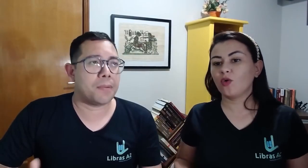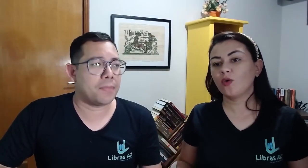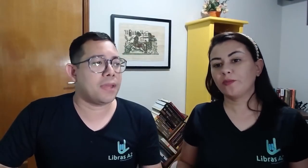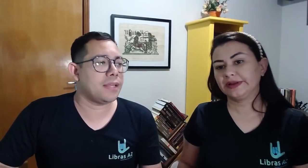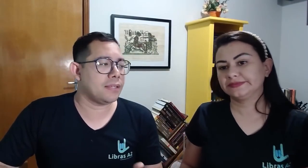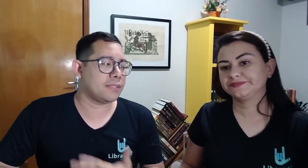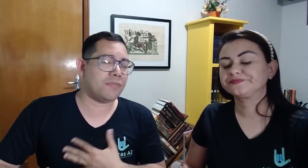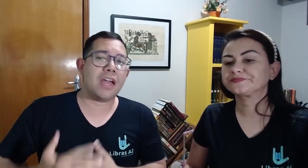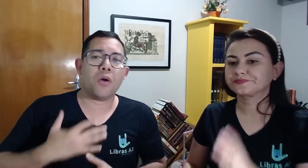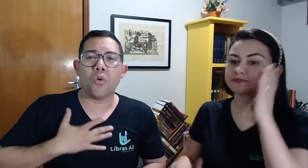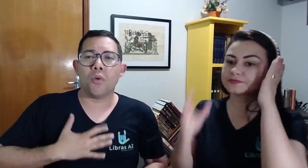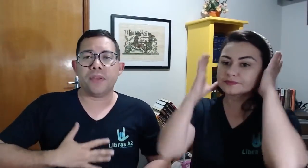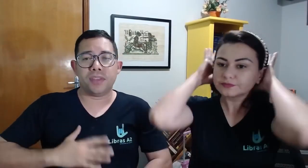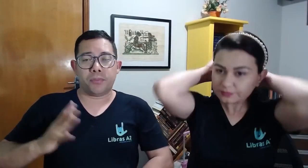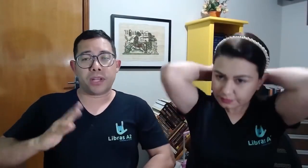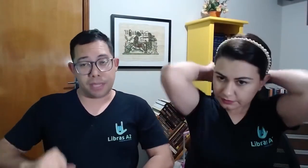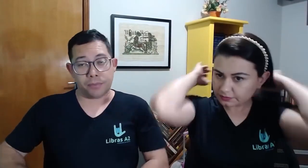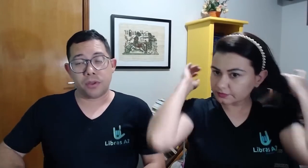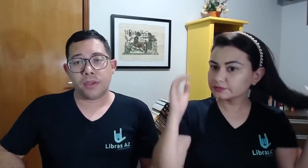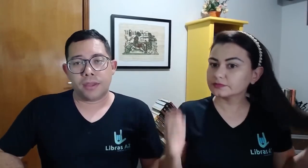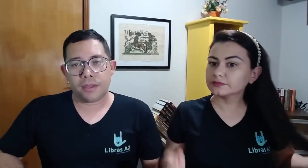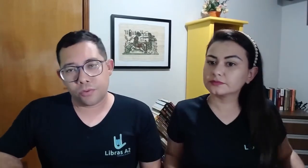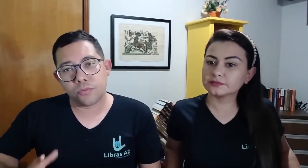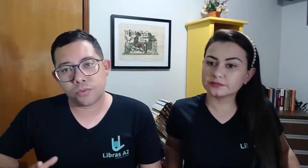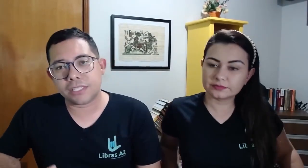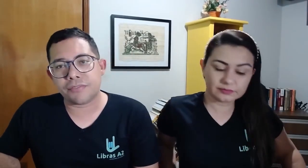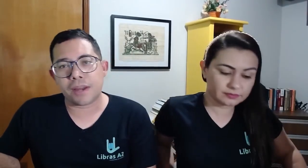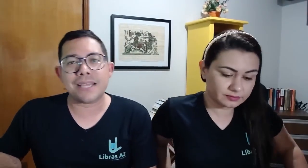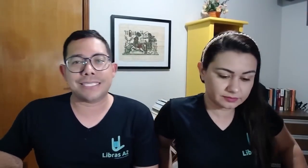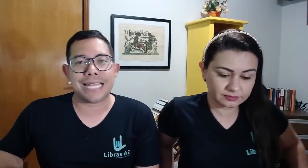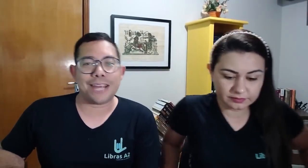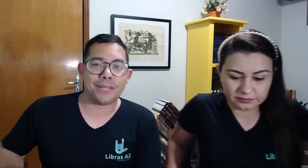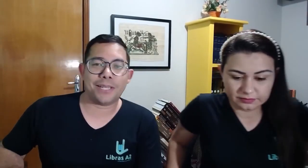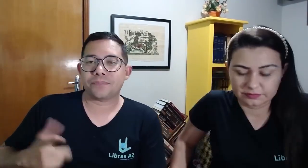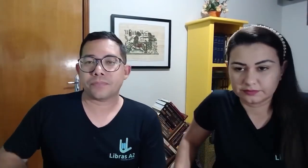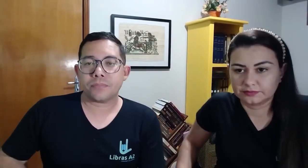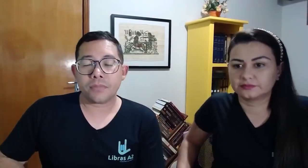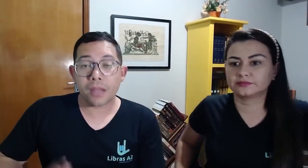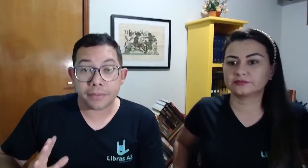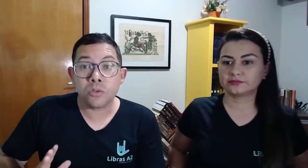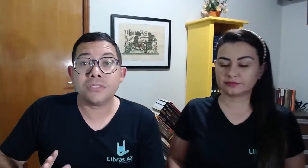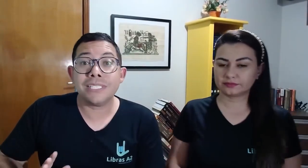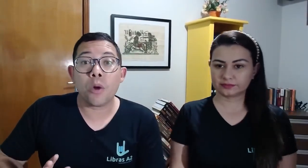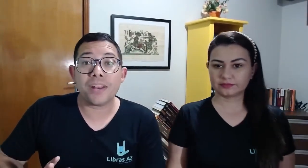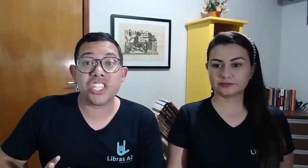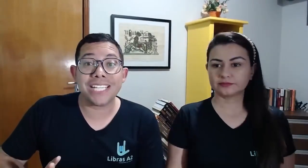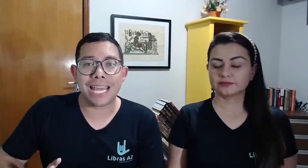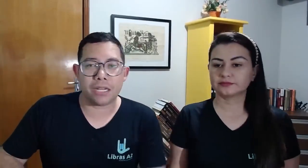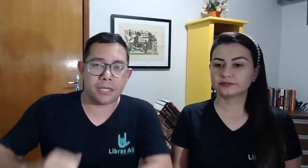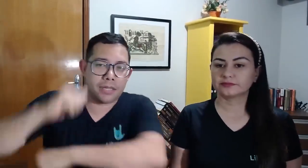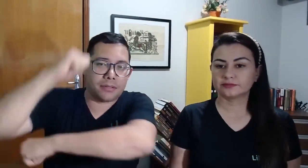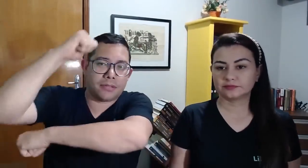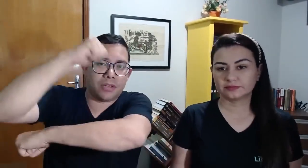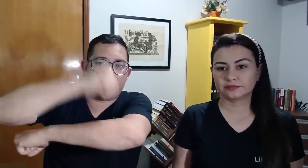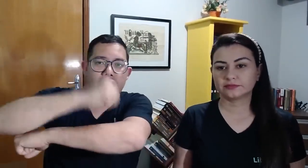roupa. Né? descrever a roupa, enfim, por exemplo, vou tentar ficar mais claro, né? Tem um sinal para janela. Esse sinal aqui, ó,